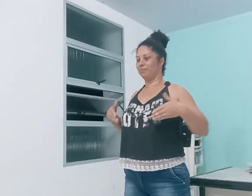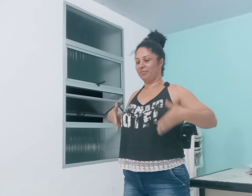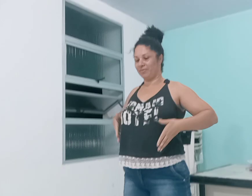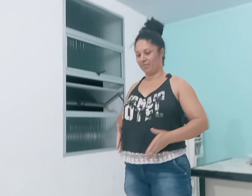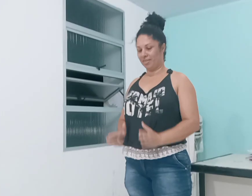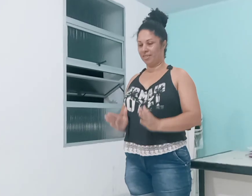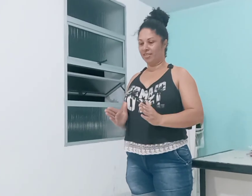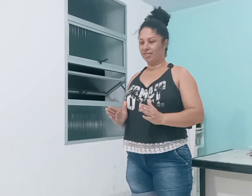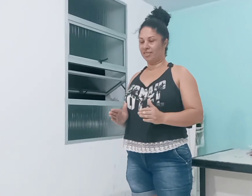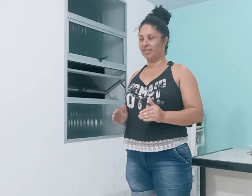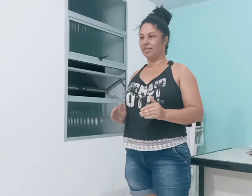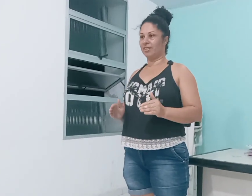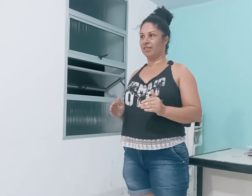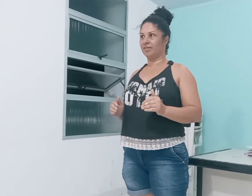Meu nascimento.